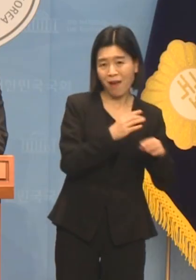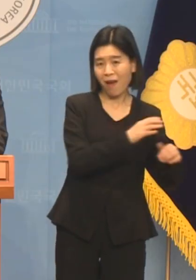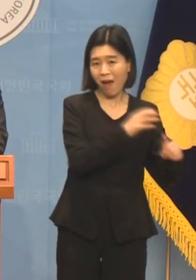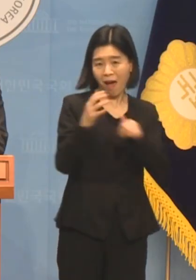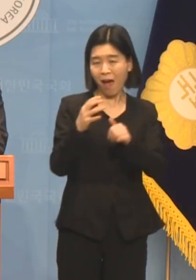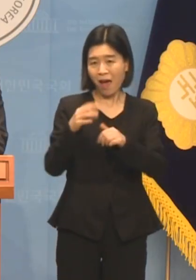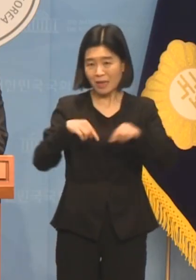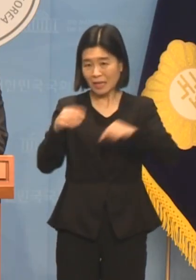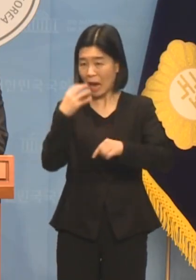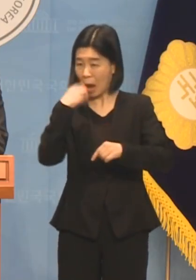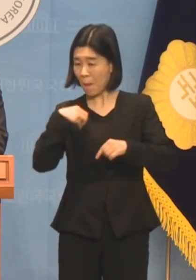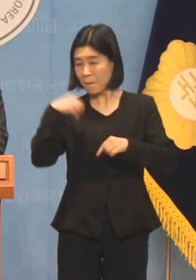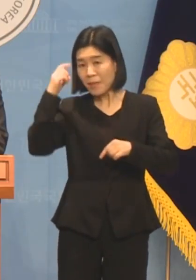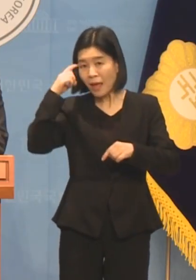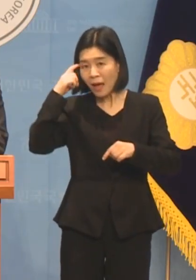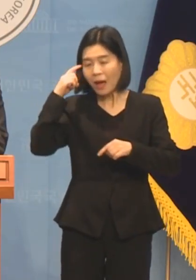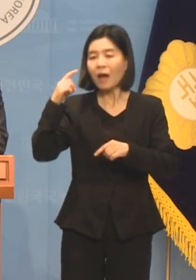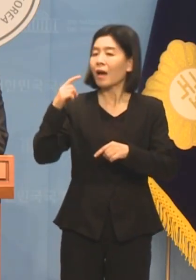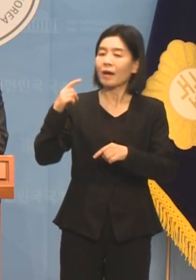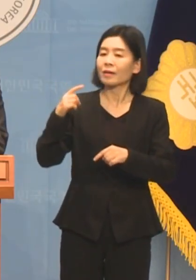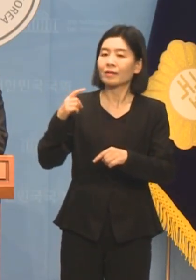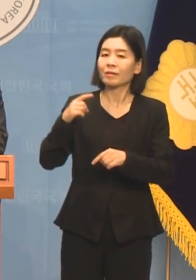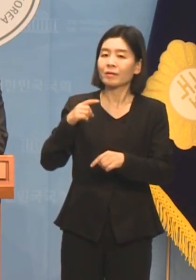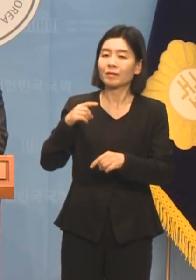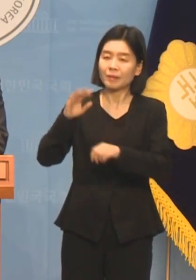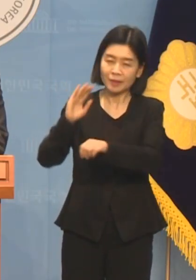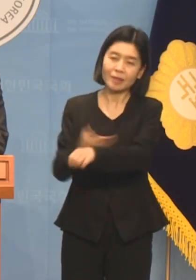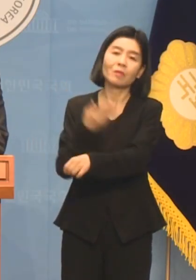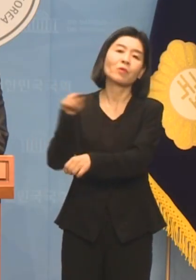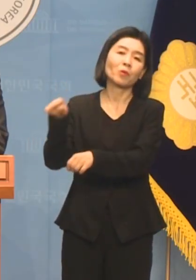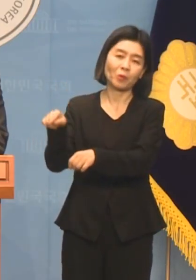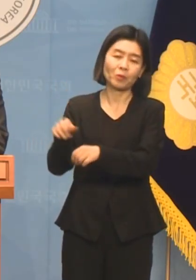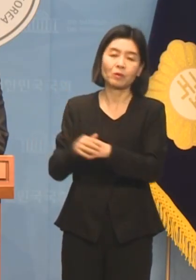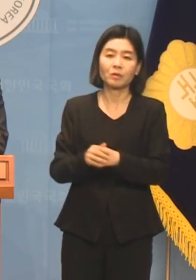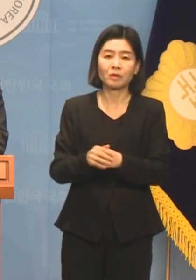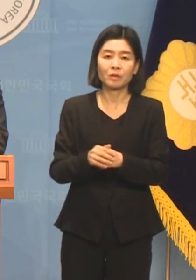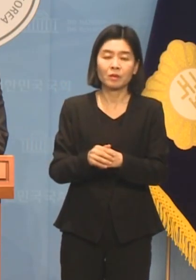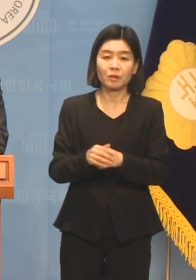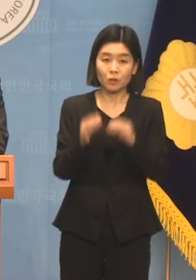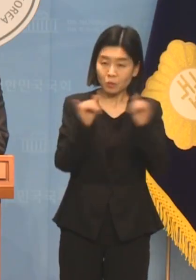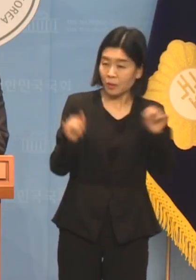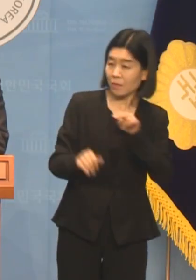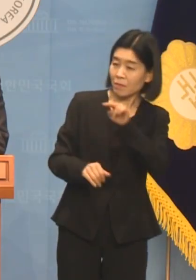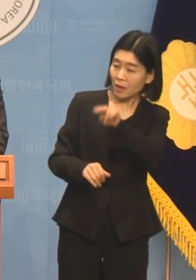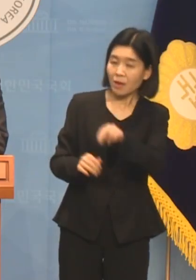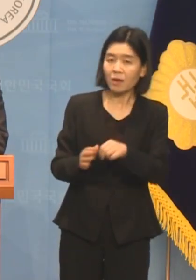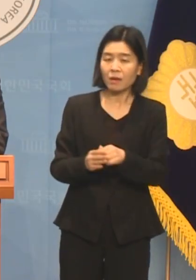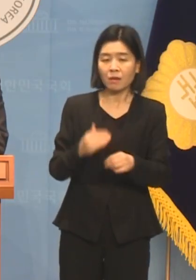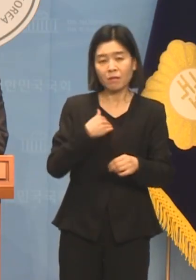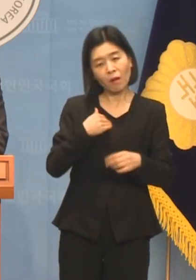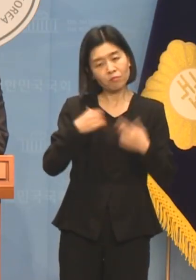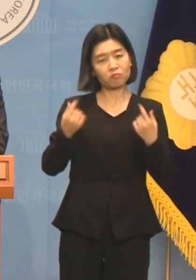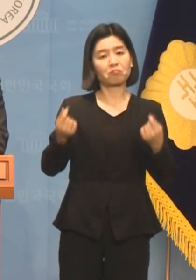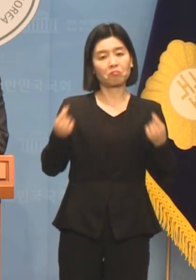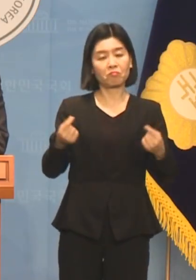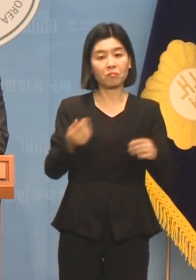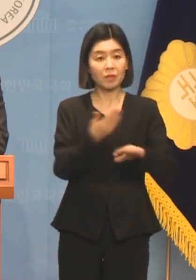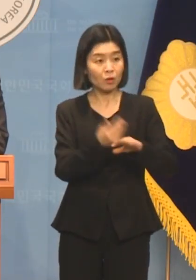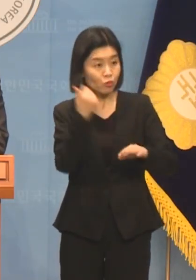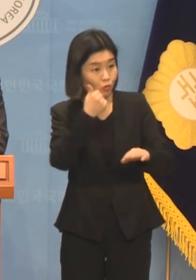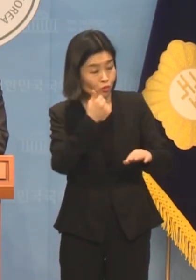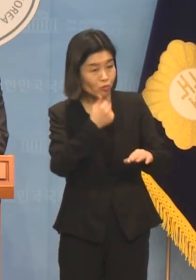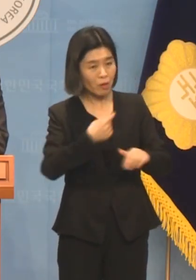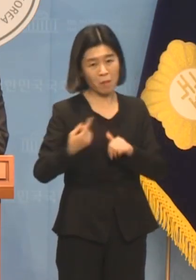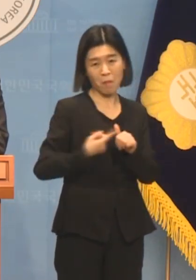통할이라고 믿는다면 크나큰 오산입니다. 국민께서는 내가 할 땐 공적 발언, 남이 하면